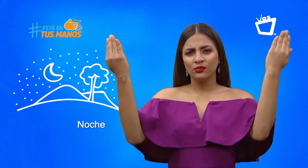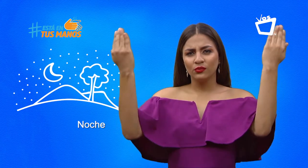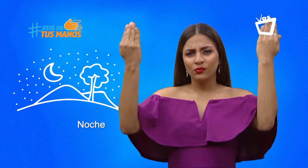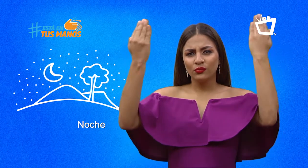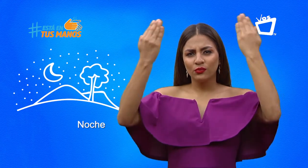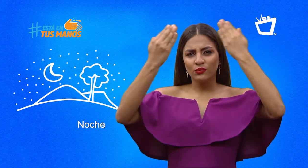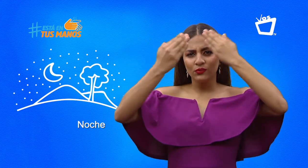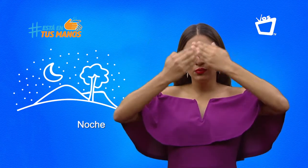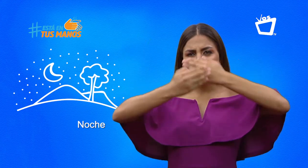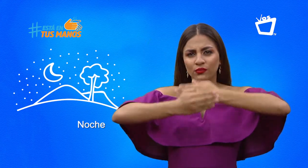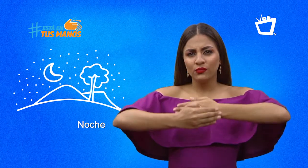noche